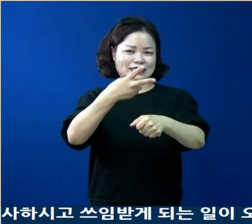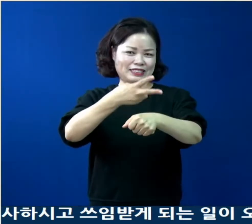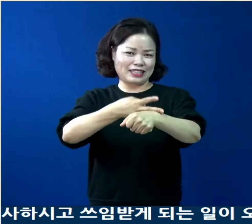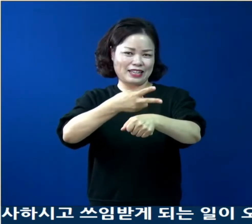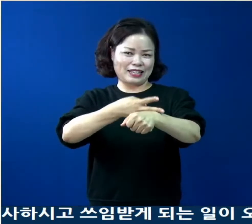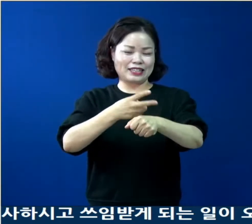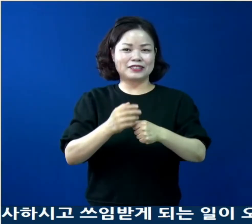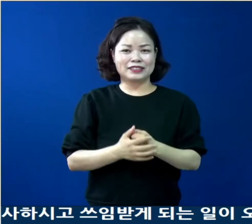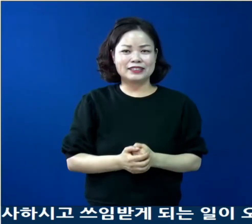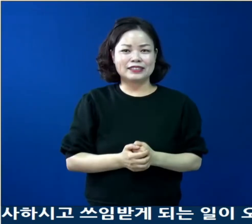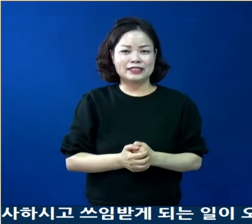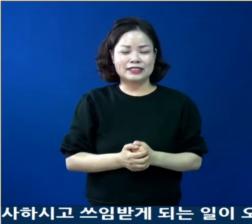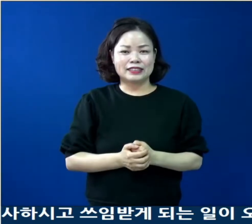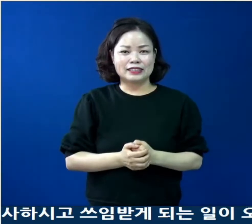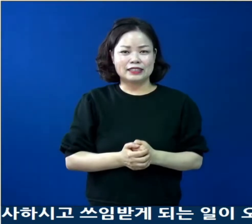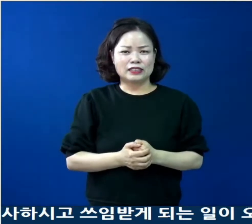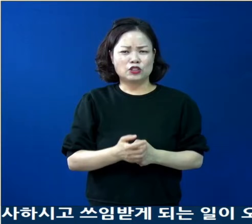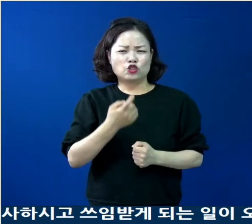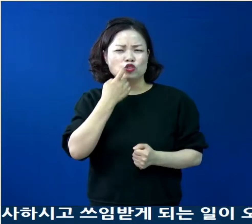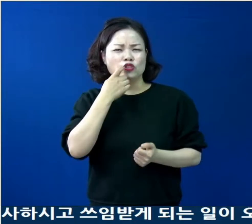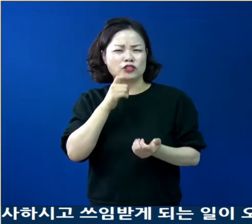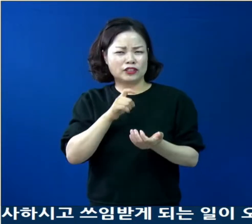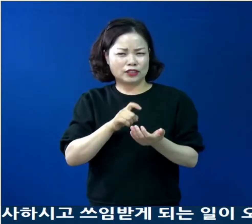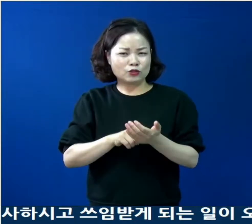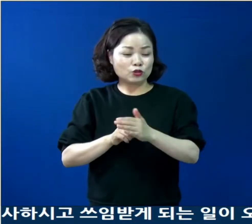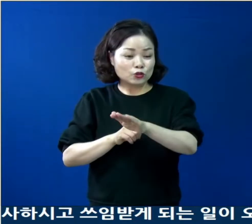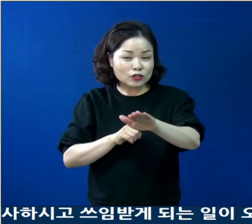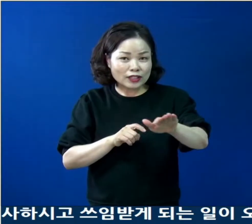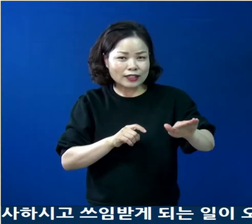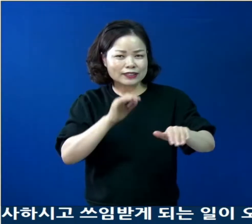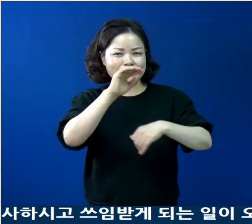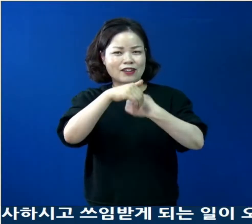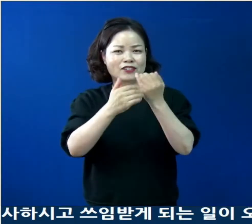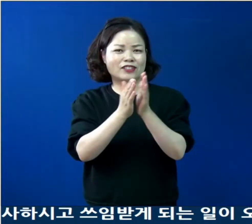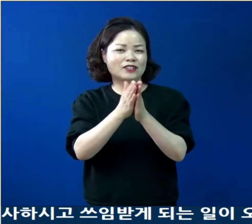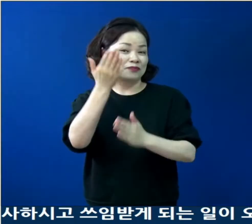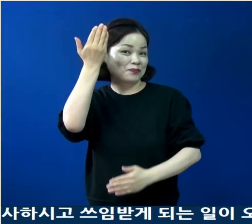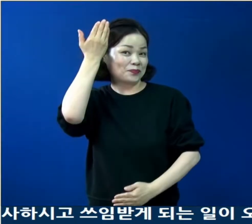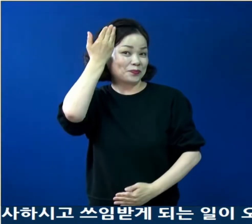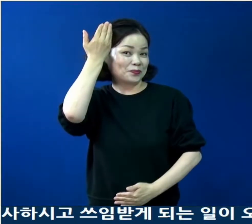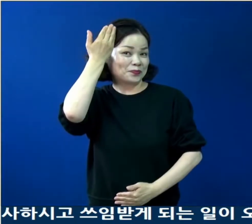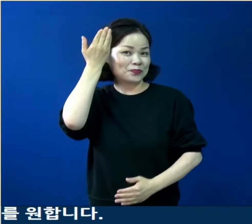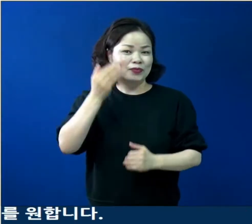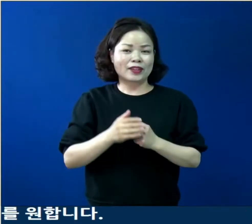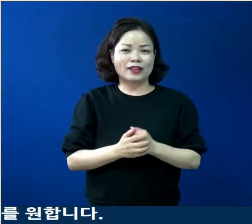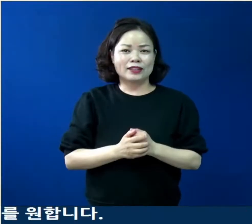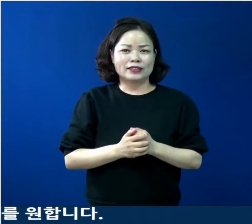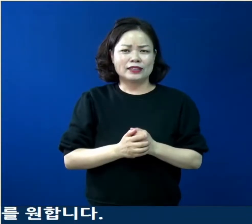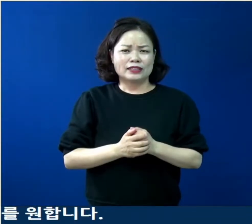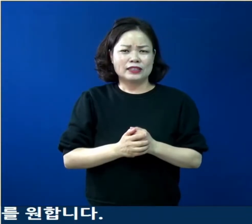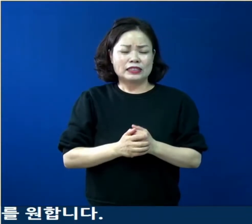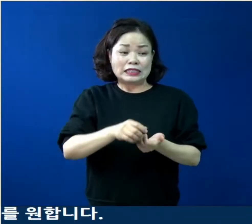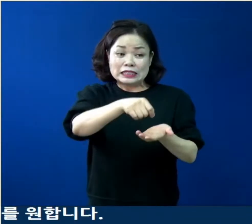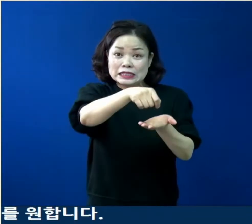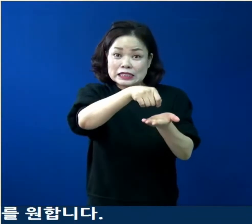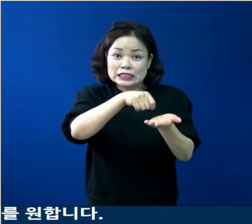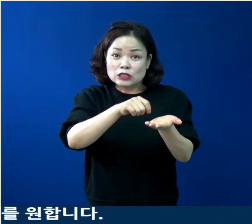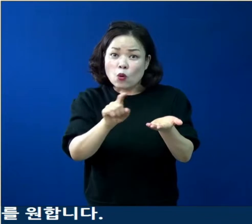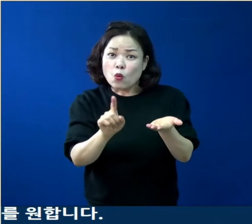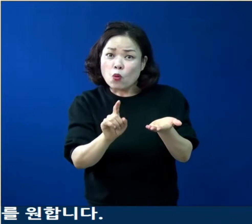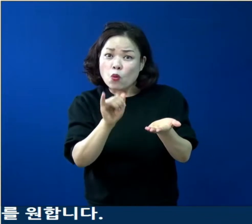의사였죠. 이것은 아주 쉬운 우리에게 있어서는 성경적 지식인데 그 기록이